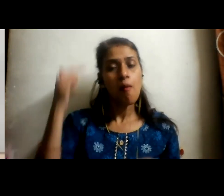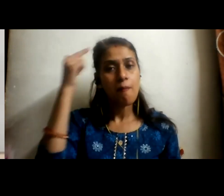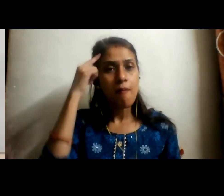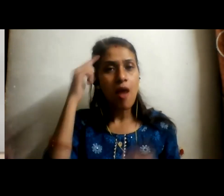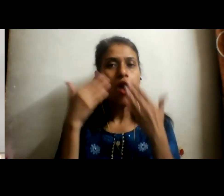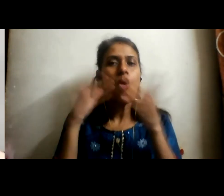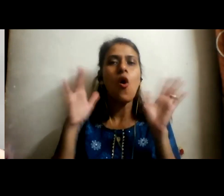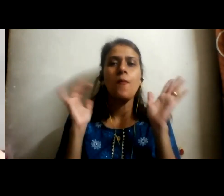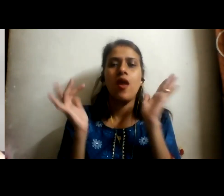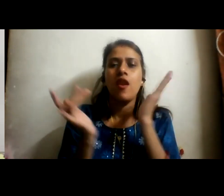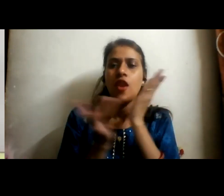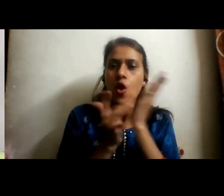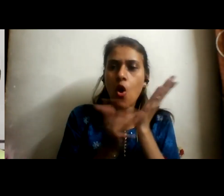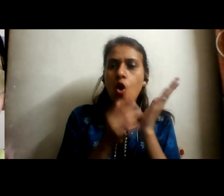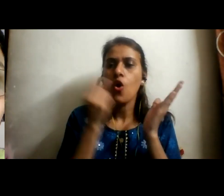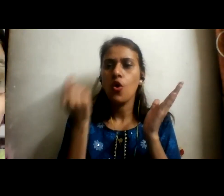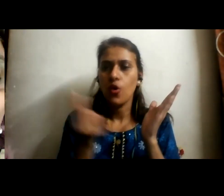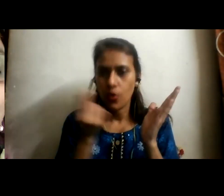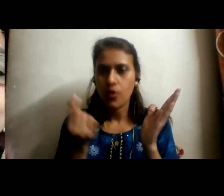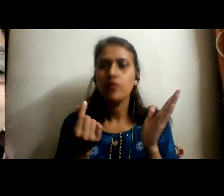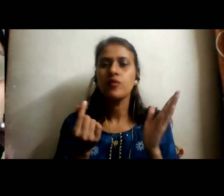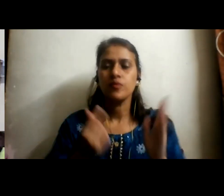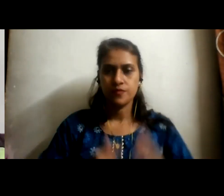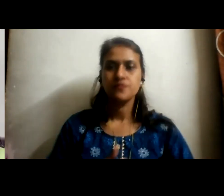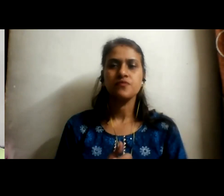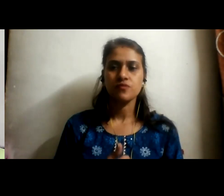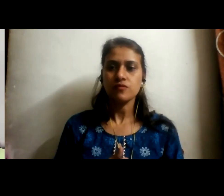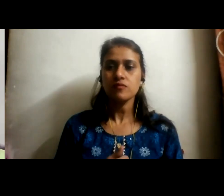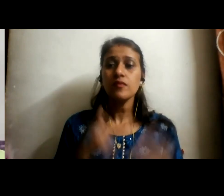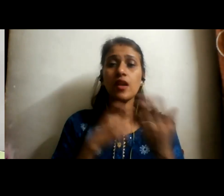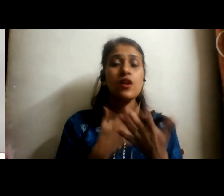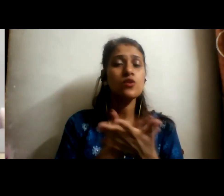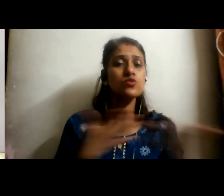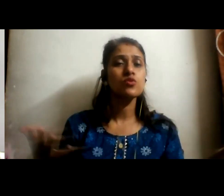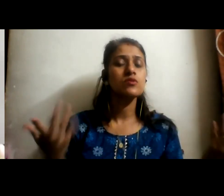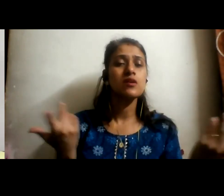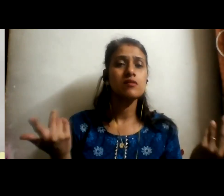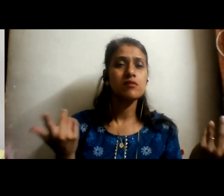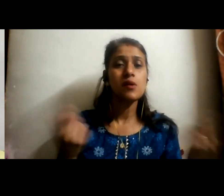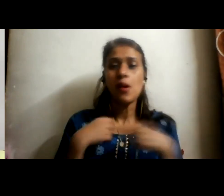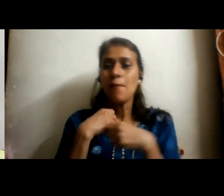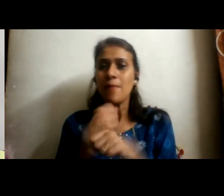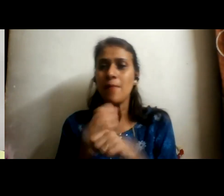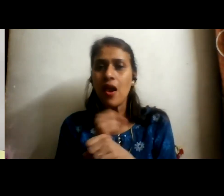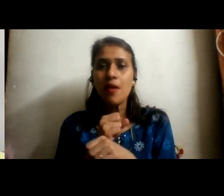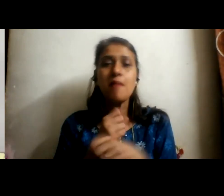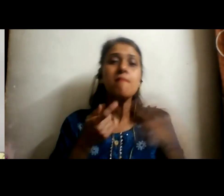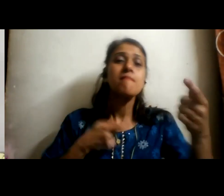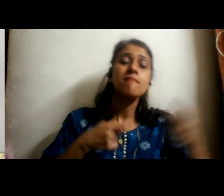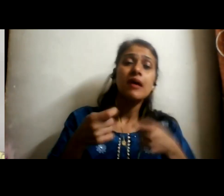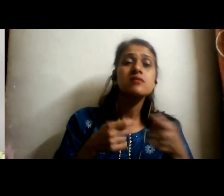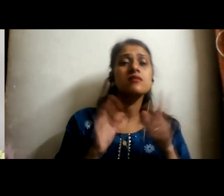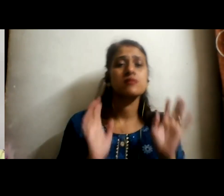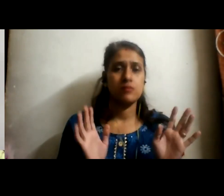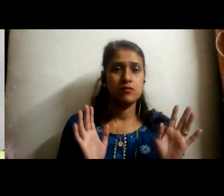टू टेक्नोलॉजी, टू यूज द यू नो रिसोर्सेस फ्रॉम आउटसाइड, मेक बिजनेस बिजनेस,